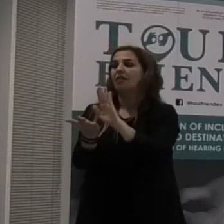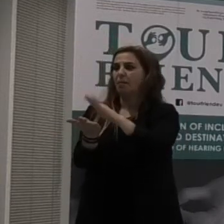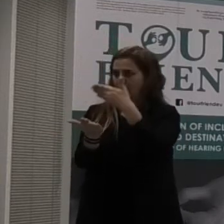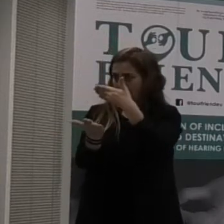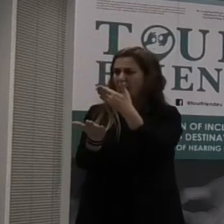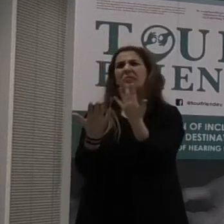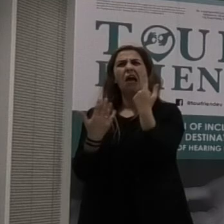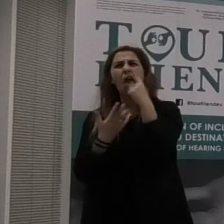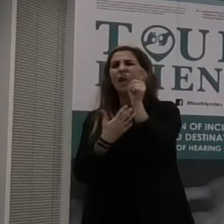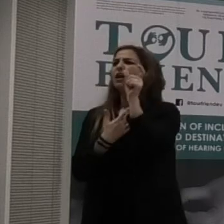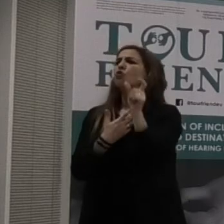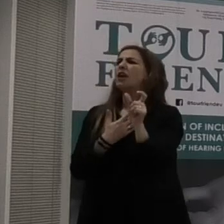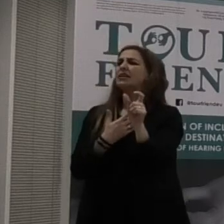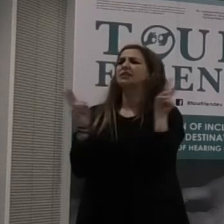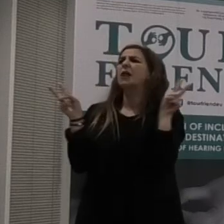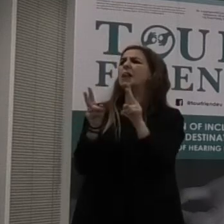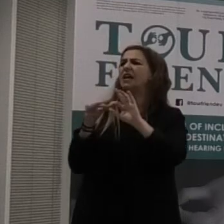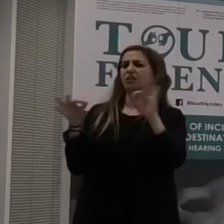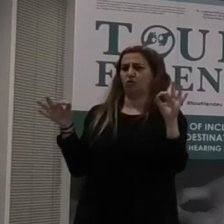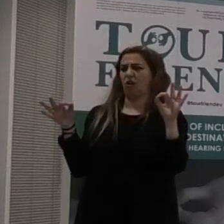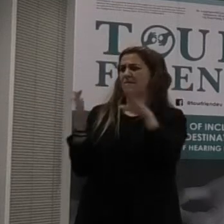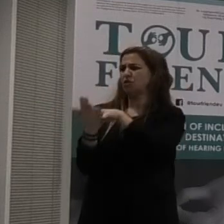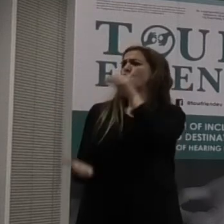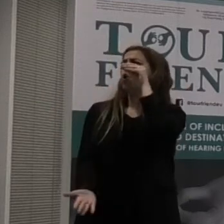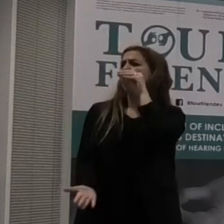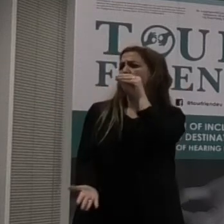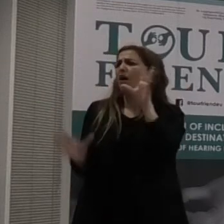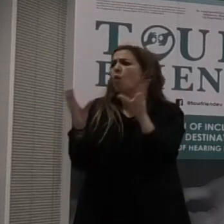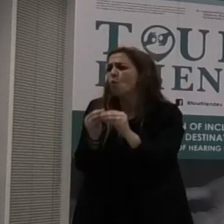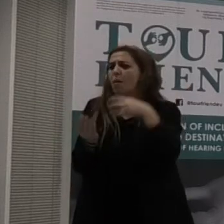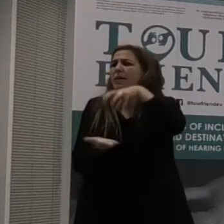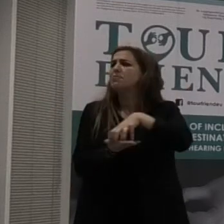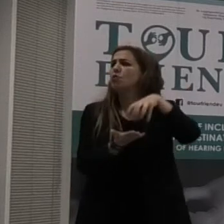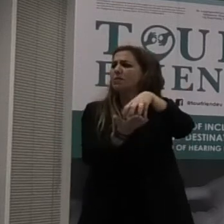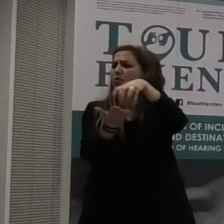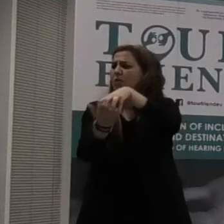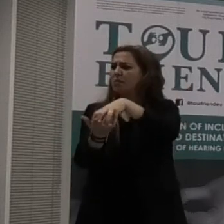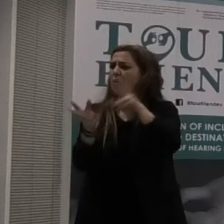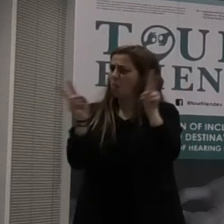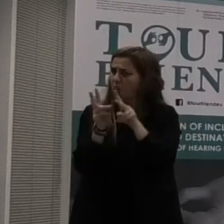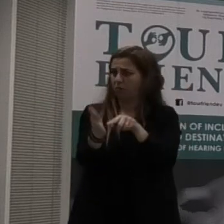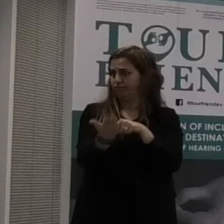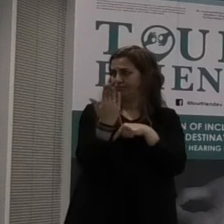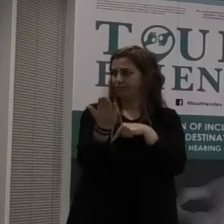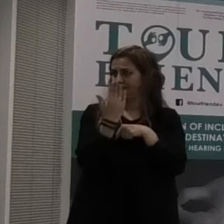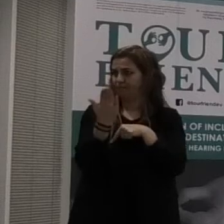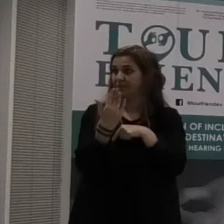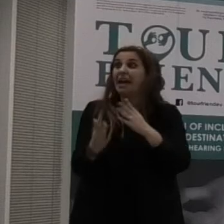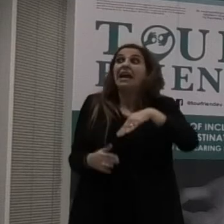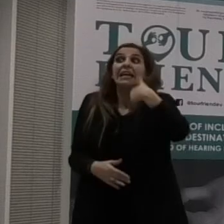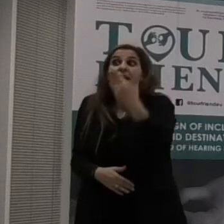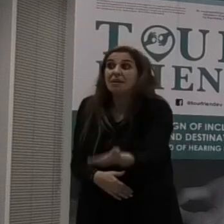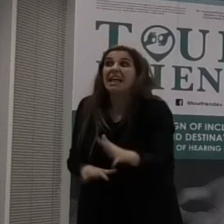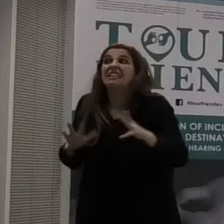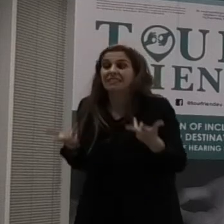γύρω σε 100 λέξεις, δηλαδή το fun fact, το zoom θα λέγαμε για το κάθε μνημείο, και στη συνέχεια έρχεται το κομμάτι της διάδρασης.